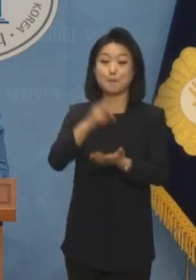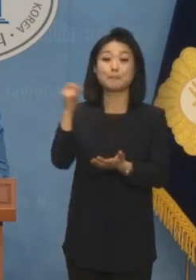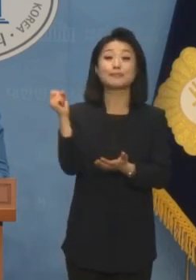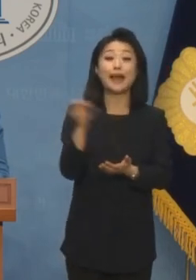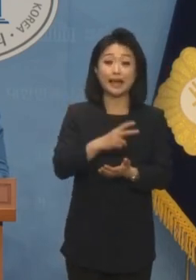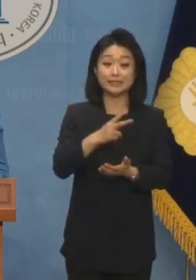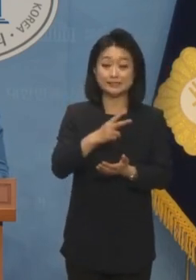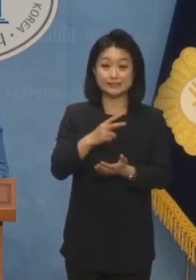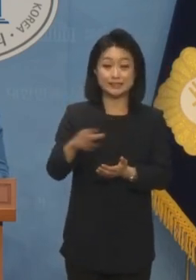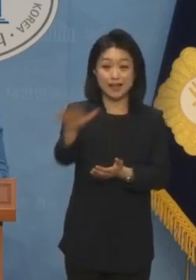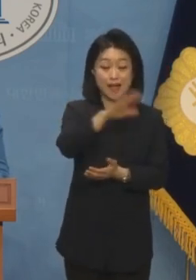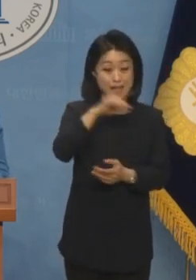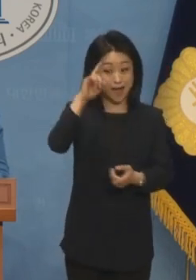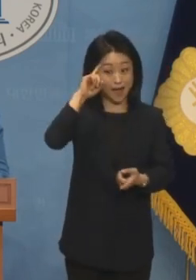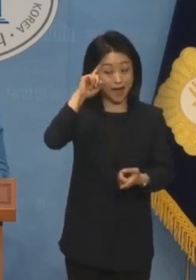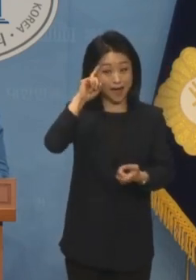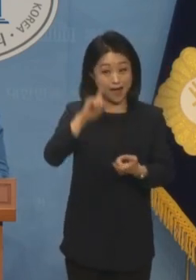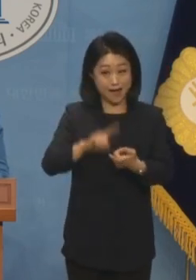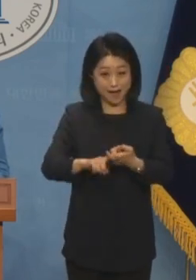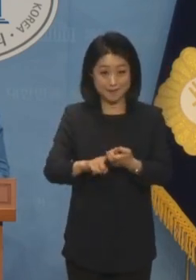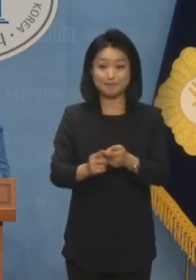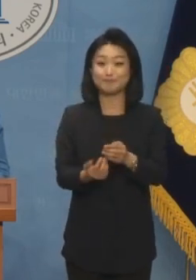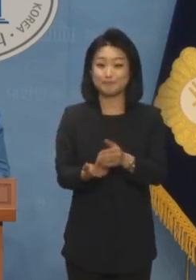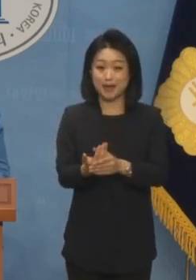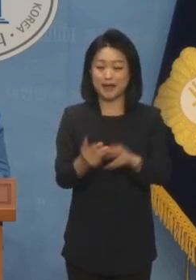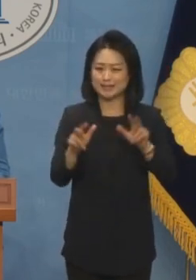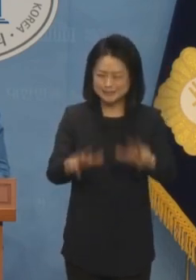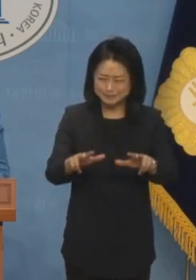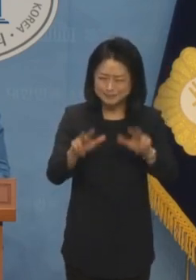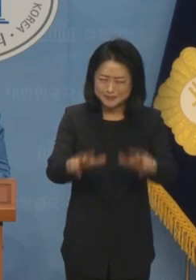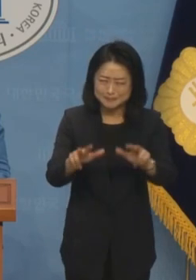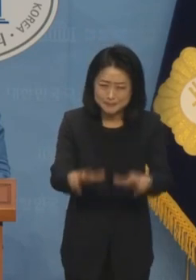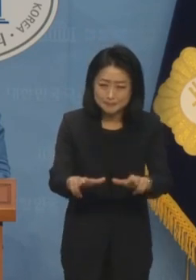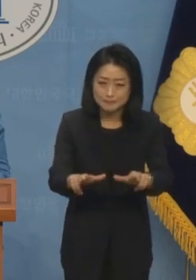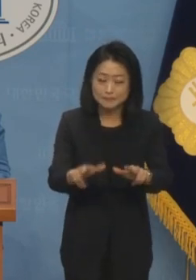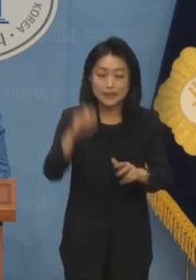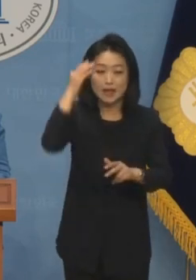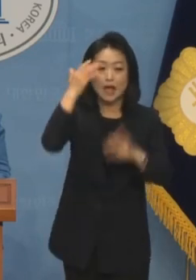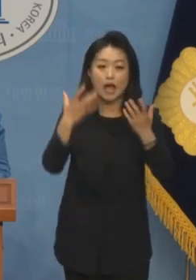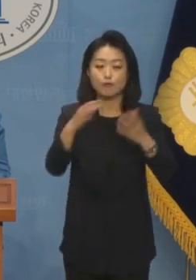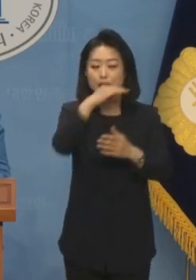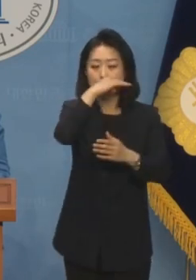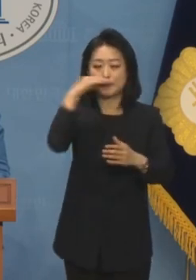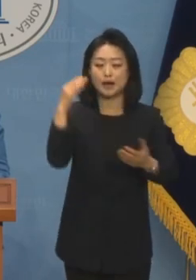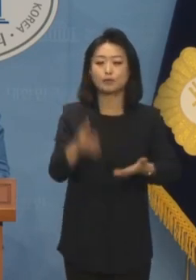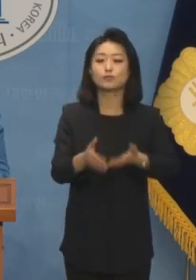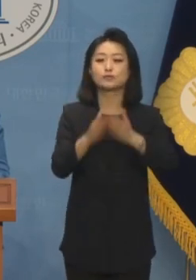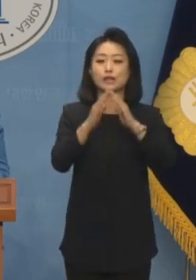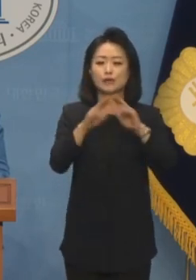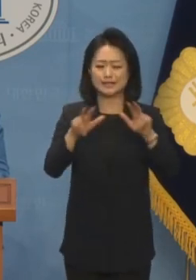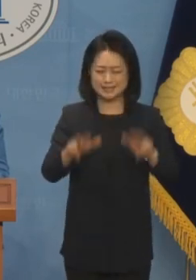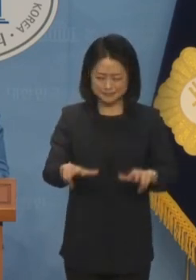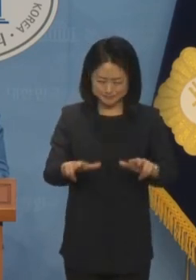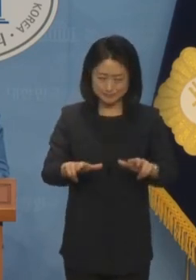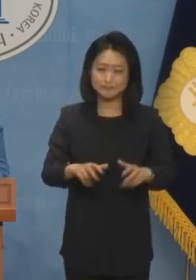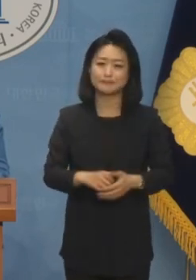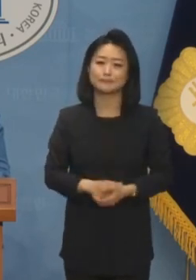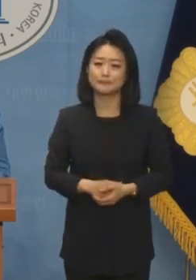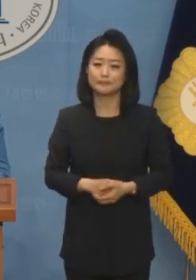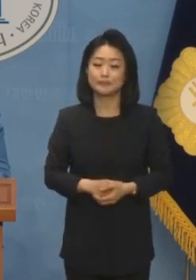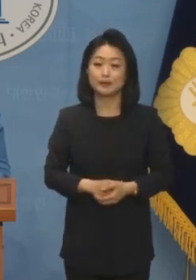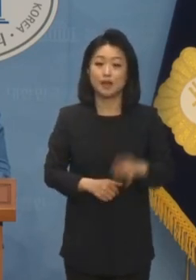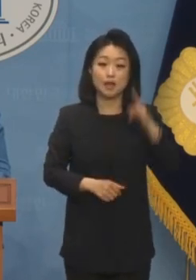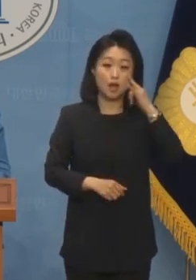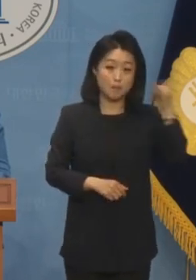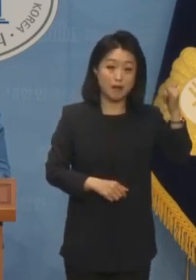언론에 회자되기 시작했습니다. 지금입니다. 대한민국을 바로잡을 수 있는 시기는 지금입니다.